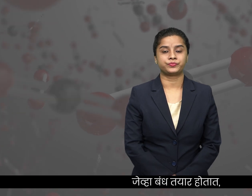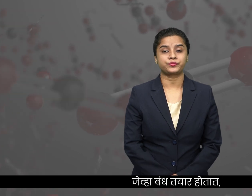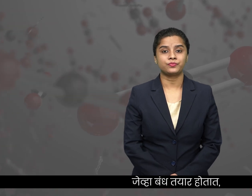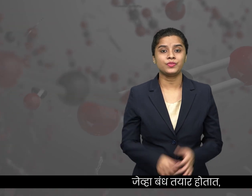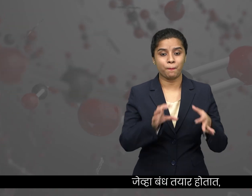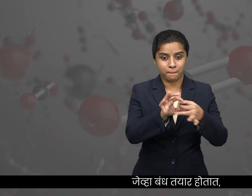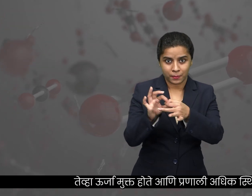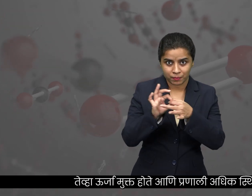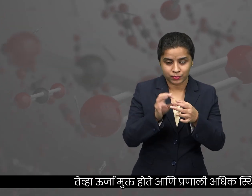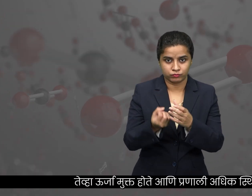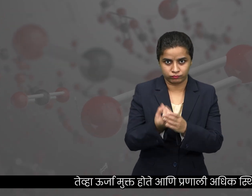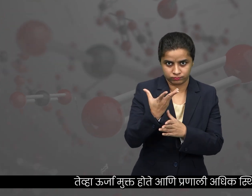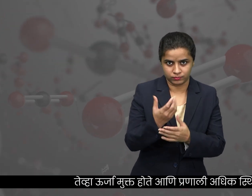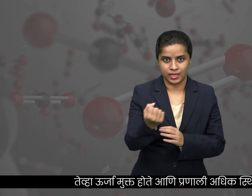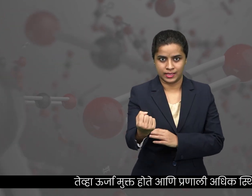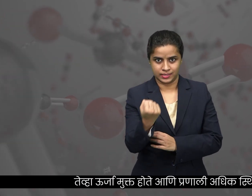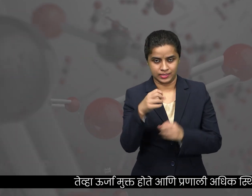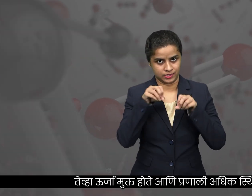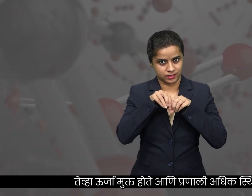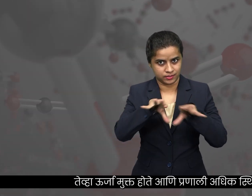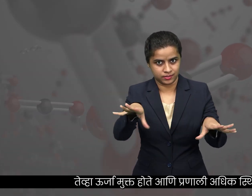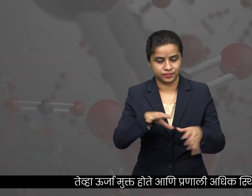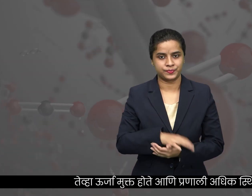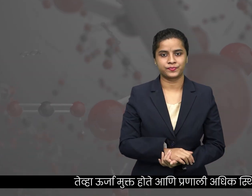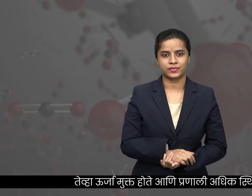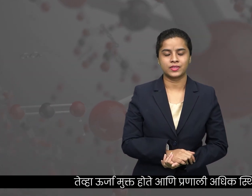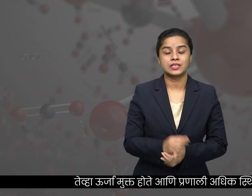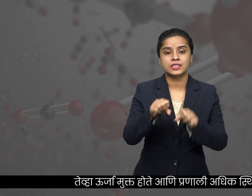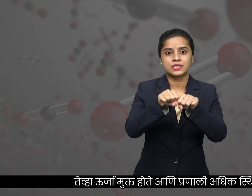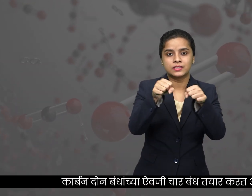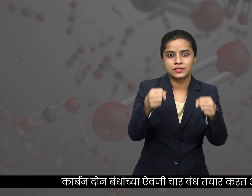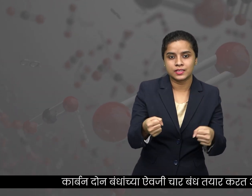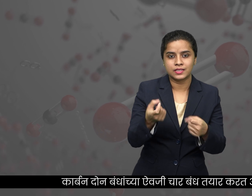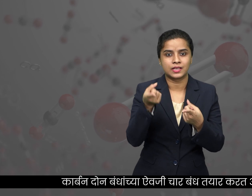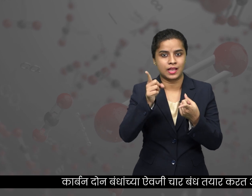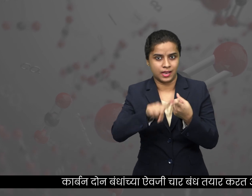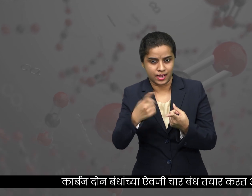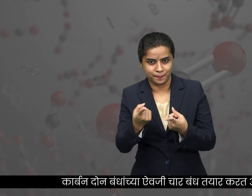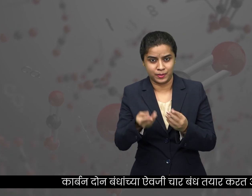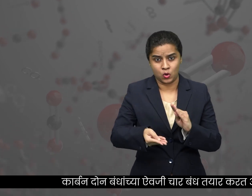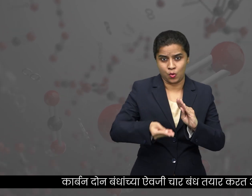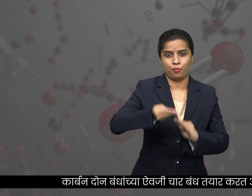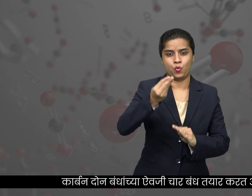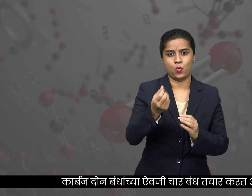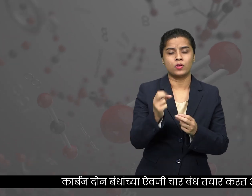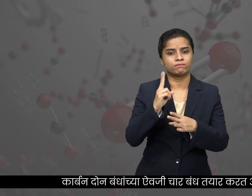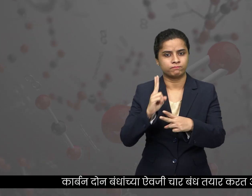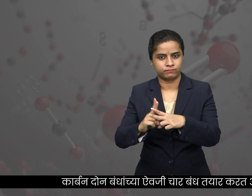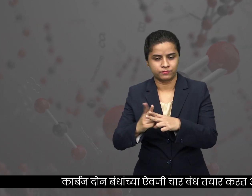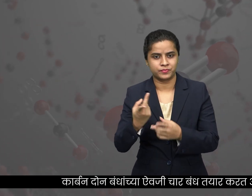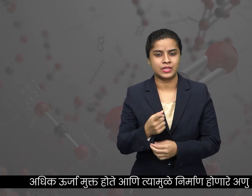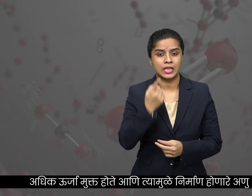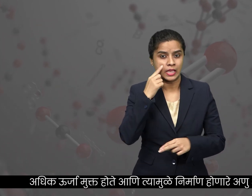जेव्हा बंध तयार होतात तेव्हा ऊर्जा मुक्त होते आणि प्रणाली अधिक स्थिर होते। कार्बन 2 बंधाच्या ऐवजी 4 बंध तयार